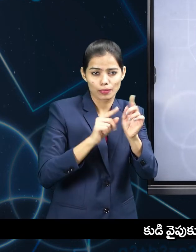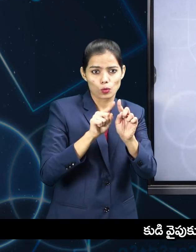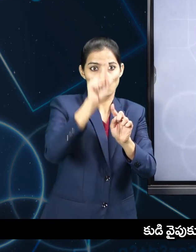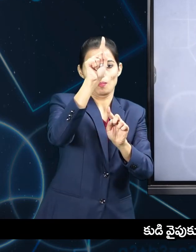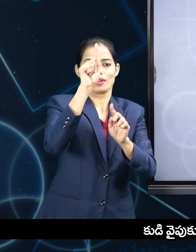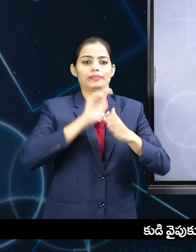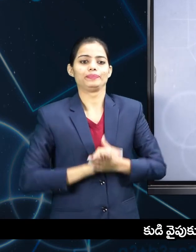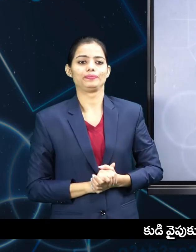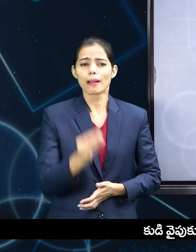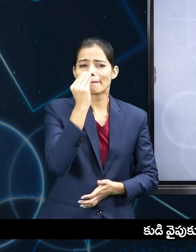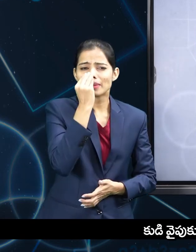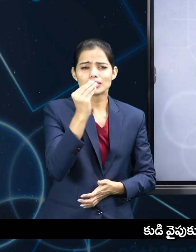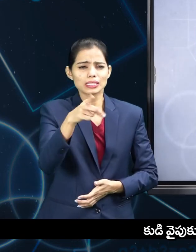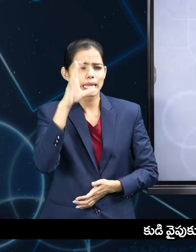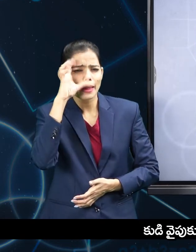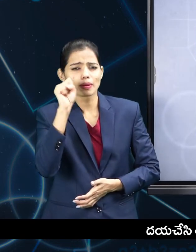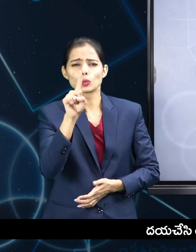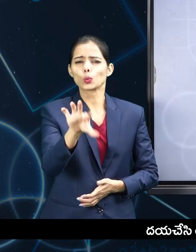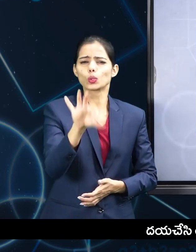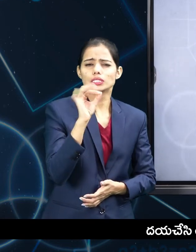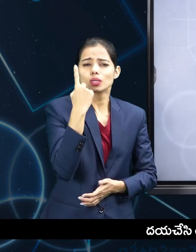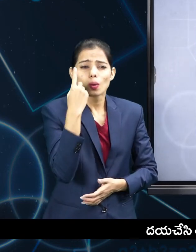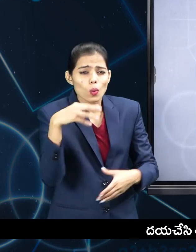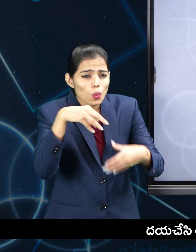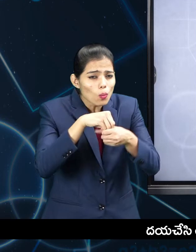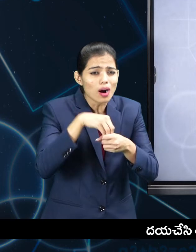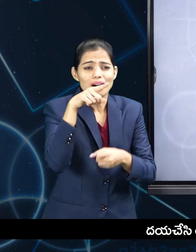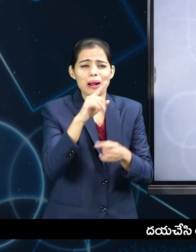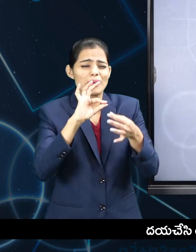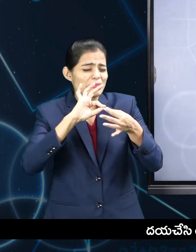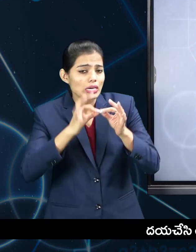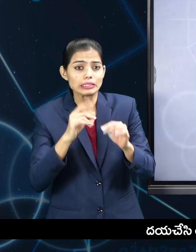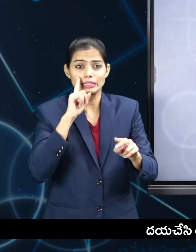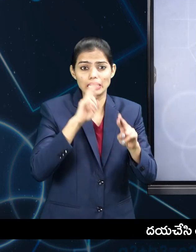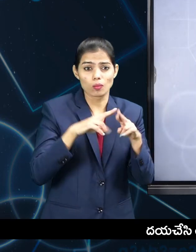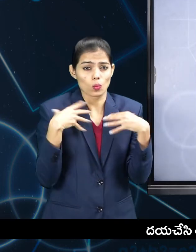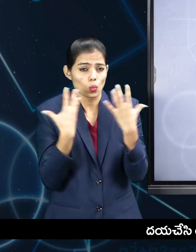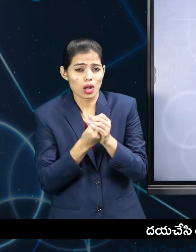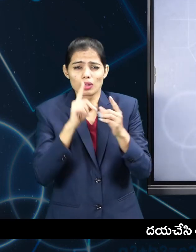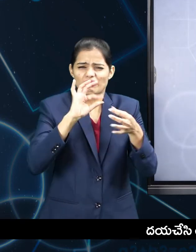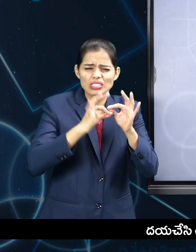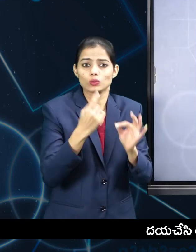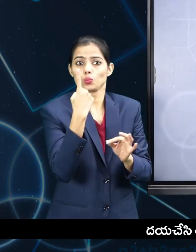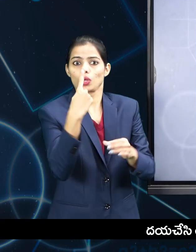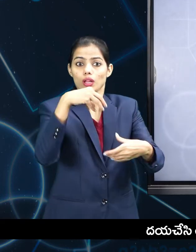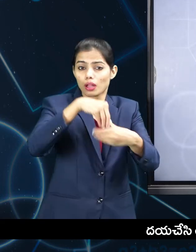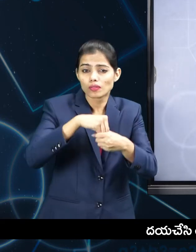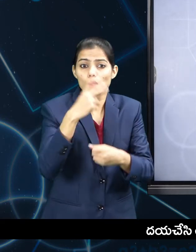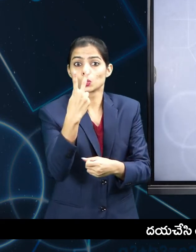పైకి తరలించడానికి సూచన. దయచేసి యూనిట్ల ఎంపిక ఏకపక్షంగా ఉందని గుర్తుంచుకోండి.